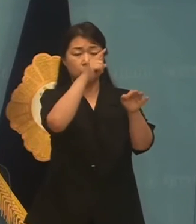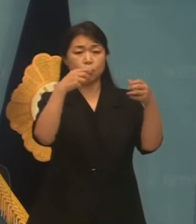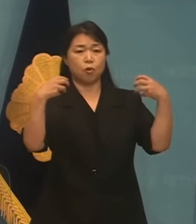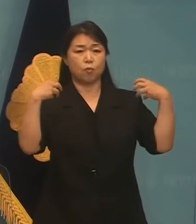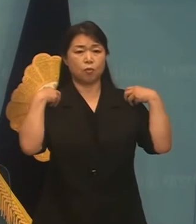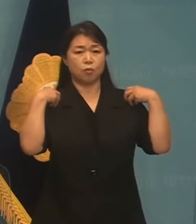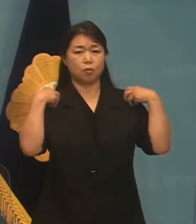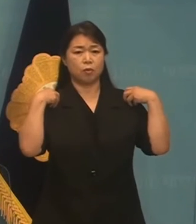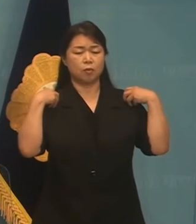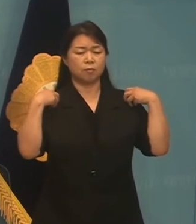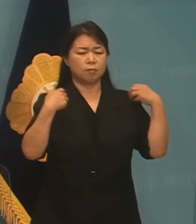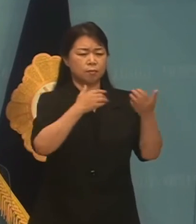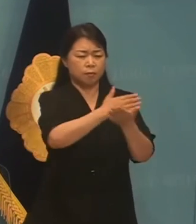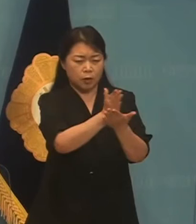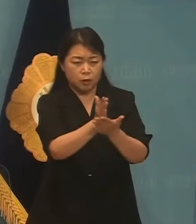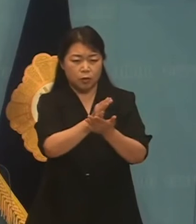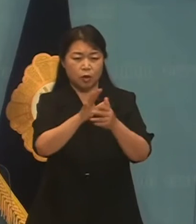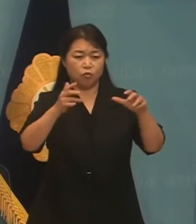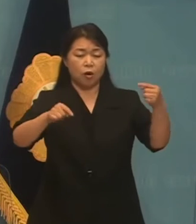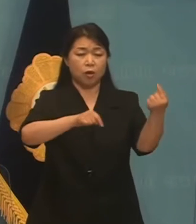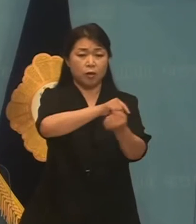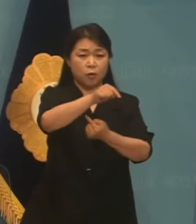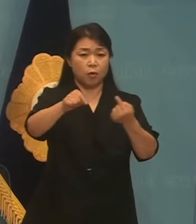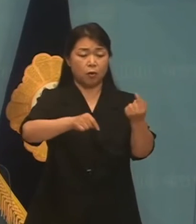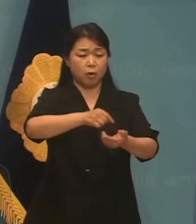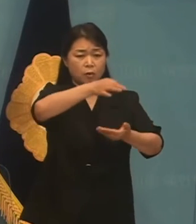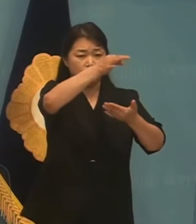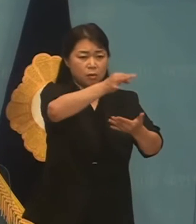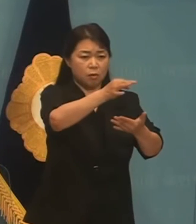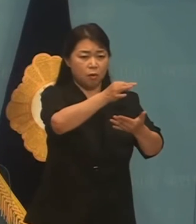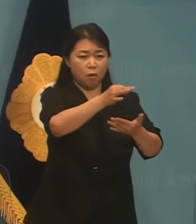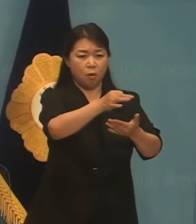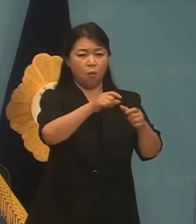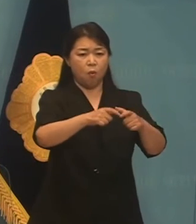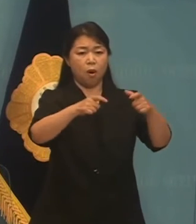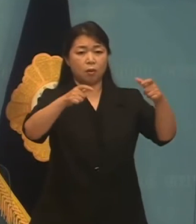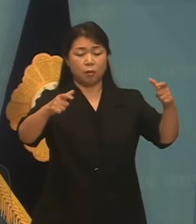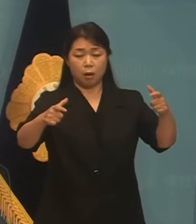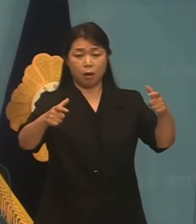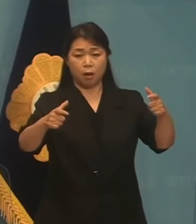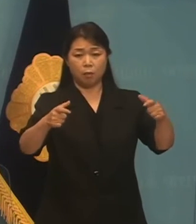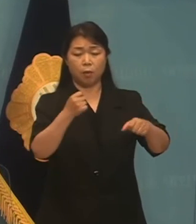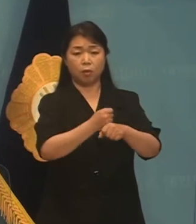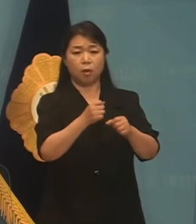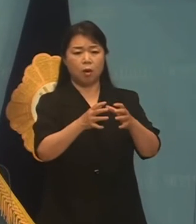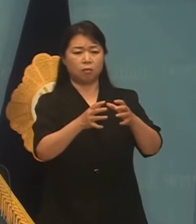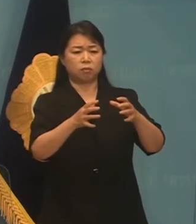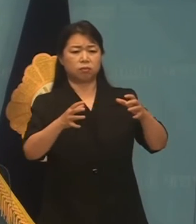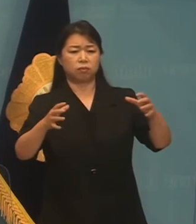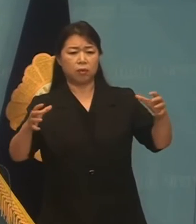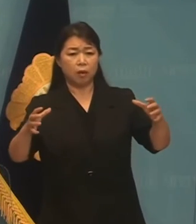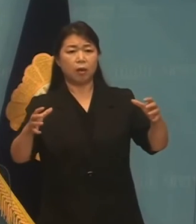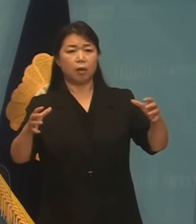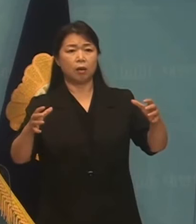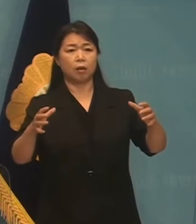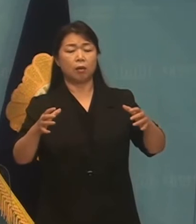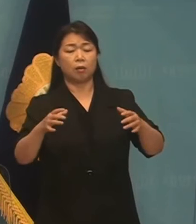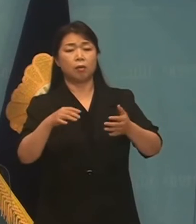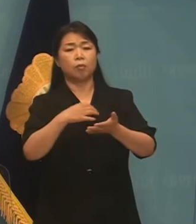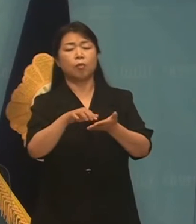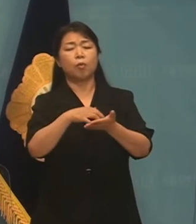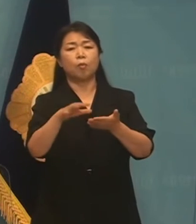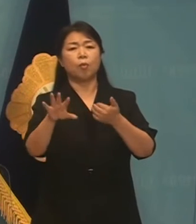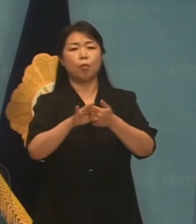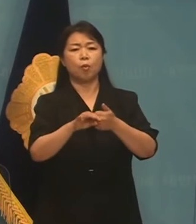정부의 방만한 국가 경영이 재정의 확대를 가져왔고 이렇게 늘어난 통화량은